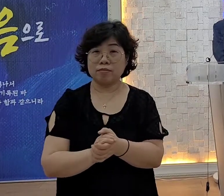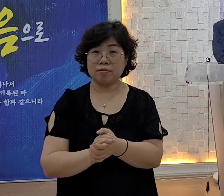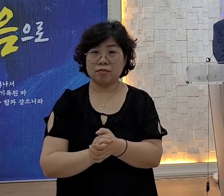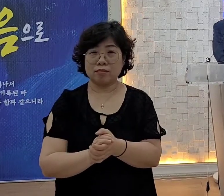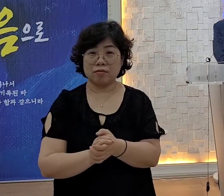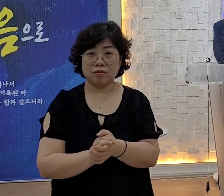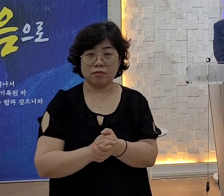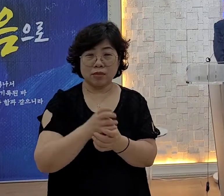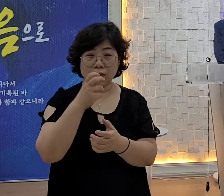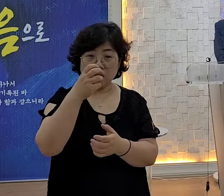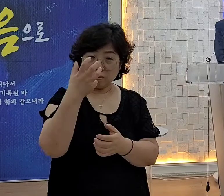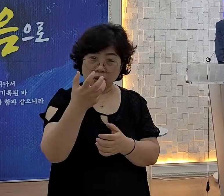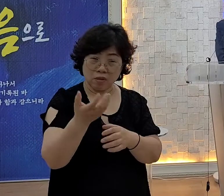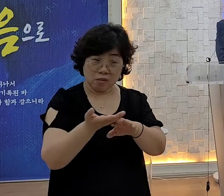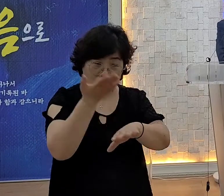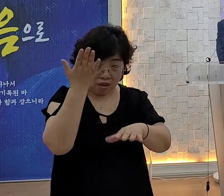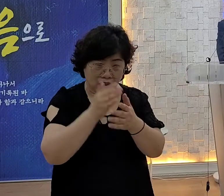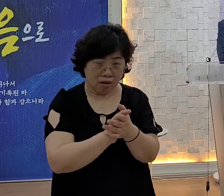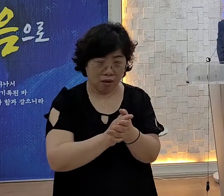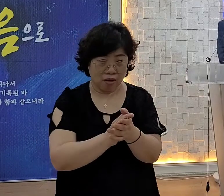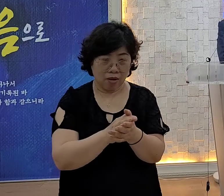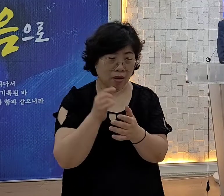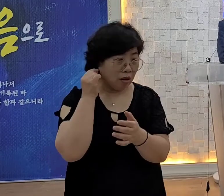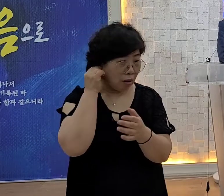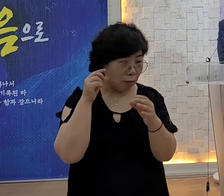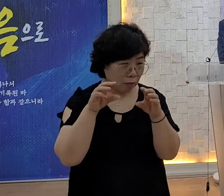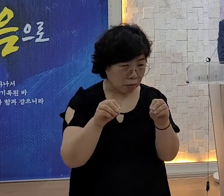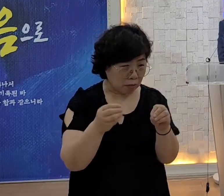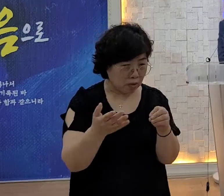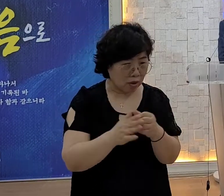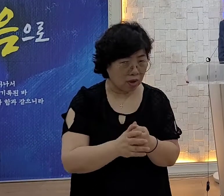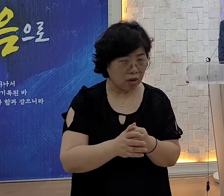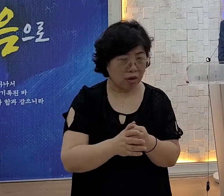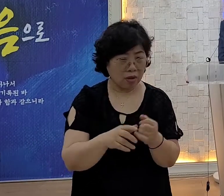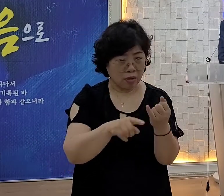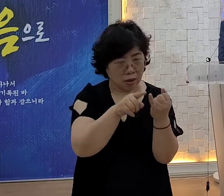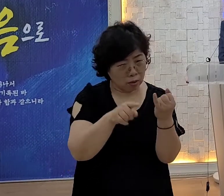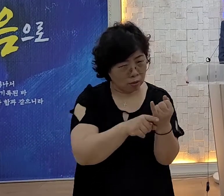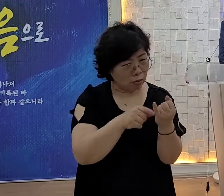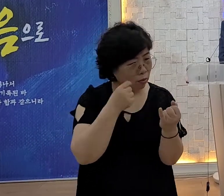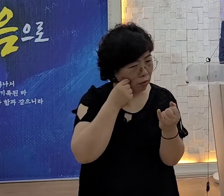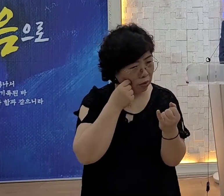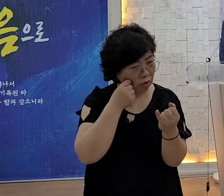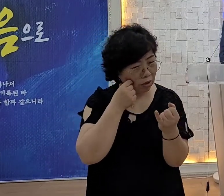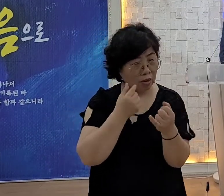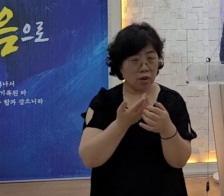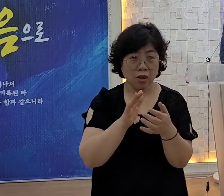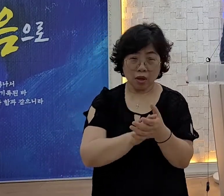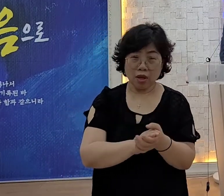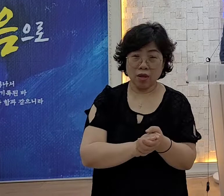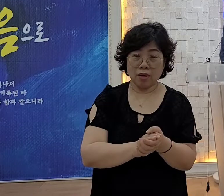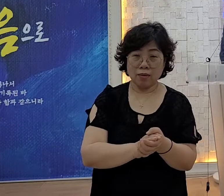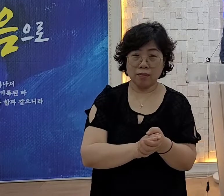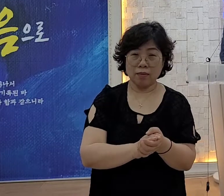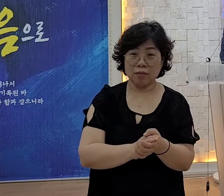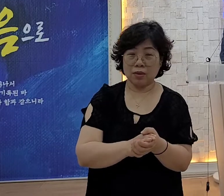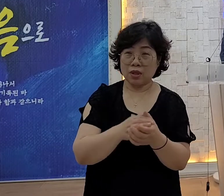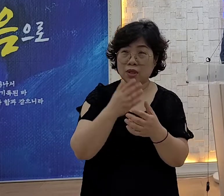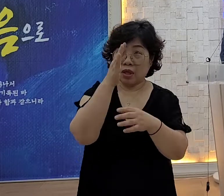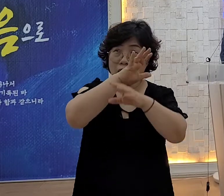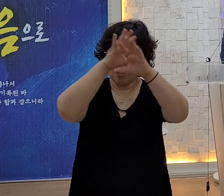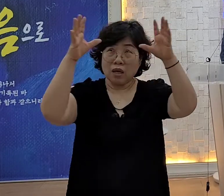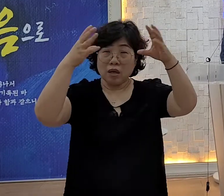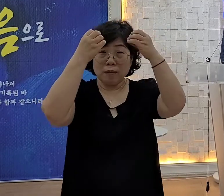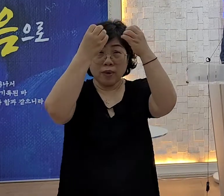80 넘었는데 폐경기가 되고 지금까지 애 하나 낳지도 못한 이 가정에 하늘에 별과